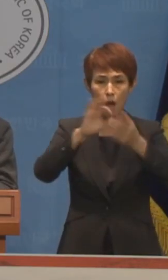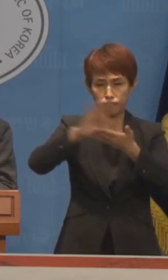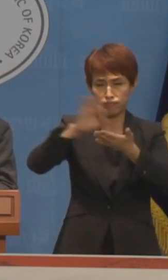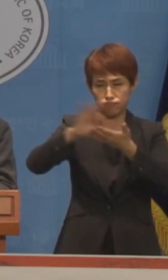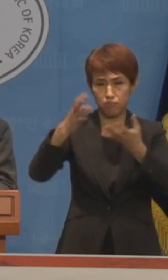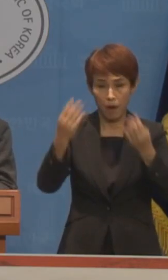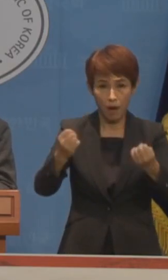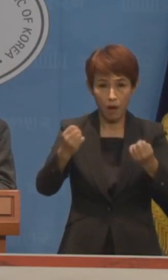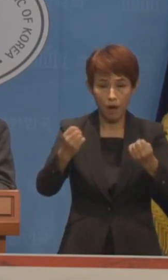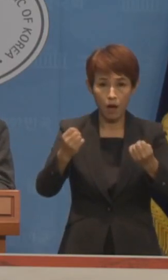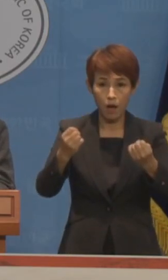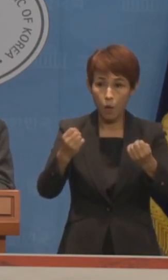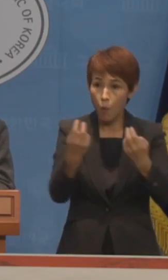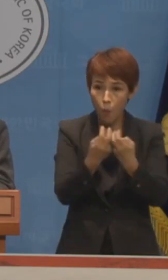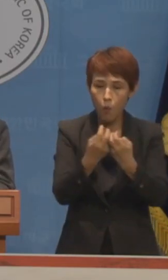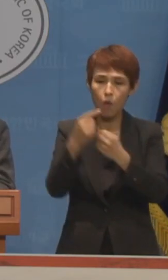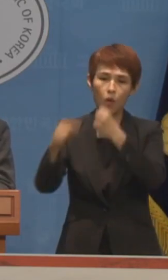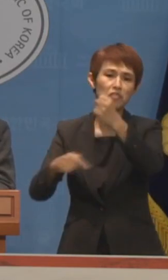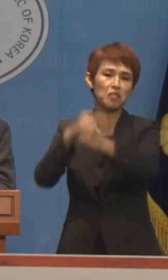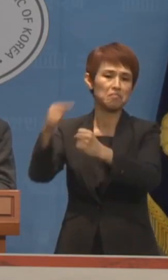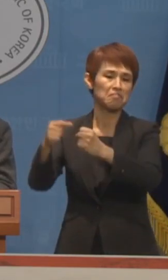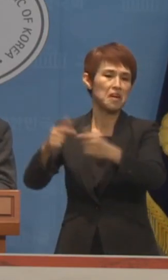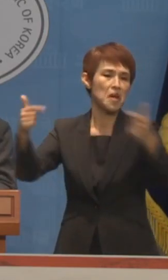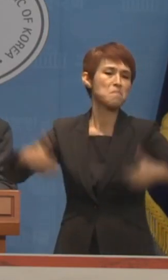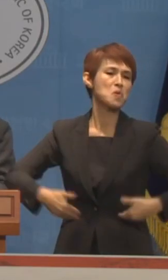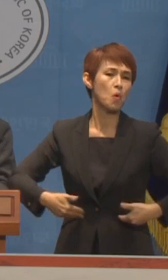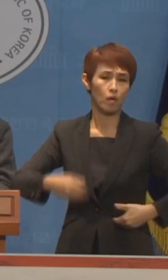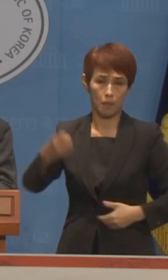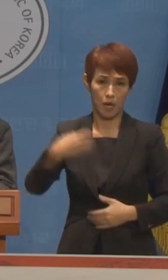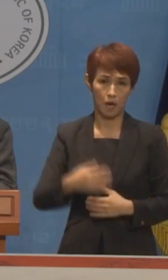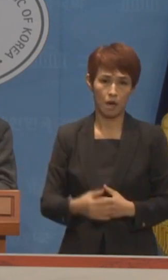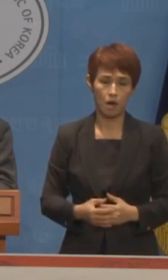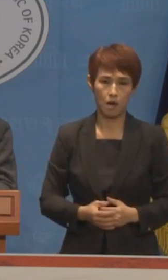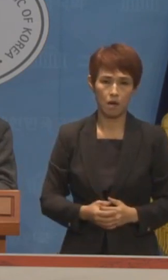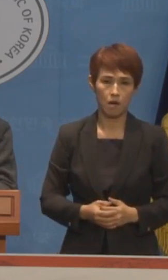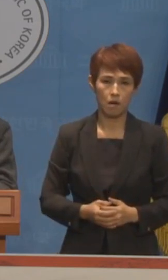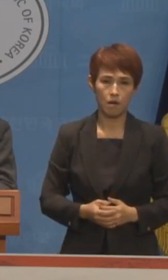원전 확대를 정당화하고 있습니다. 전기차나 데이터 센터 등 전력 수요